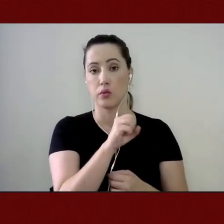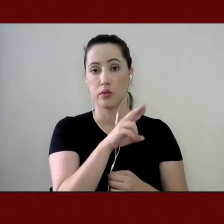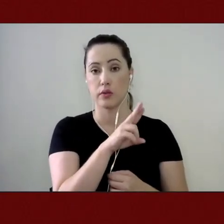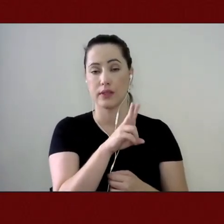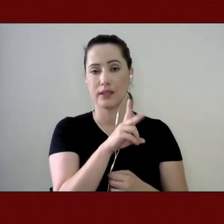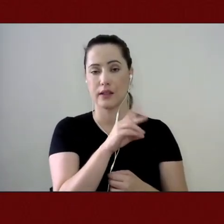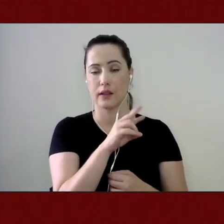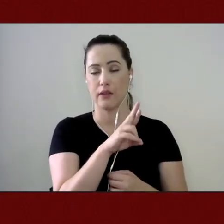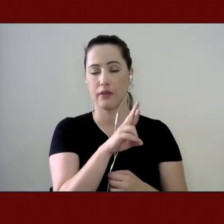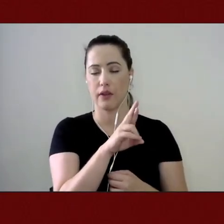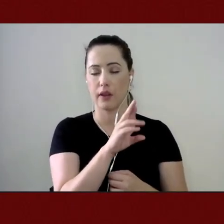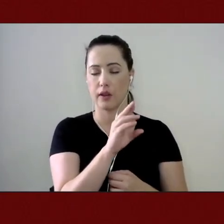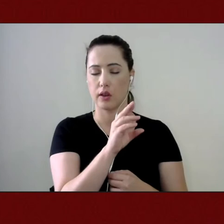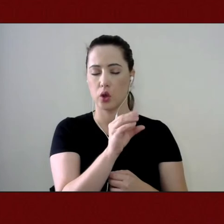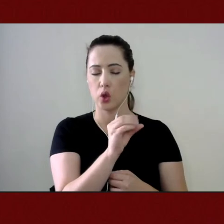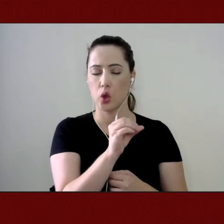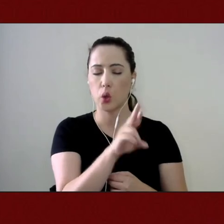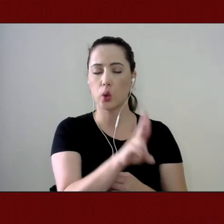né, marcados,